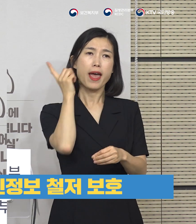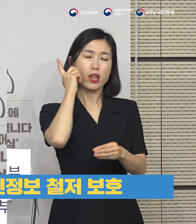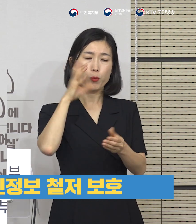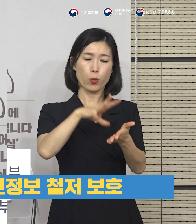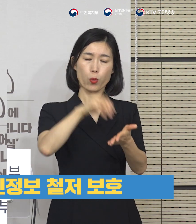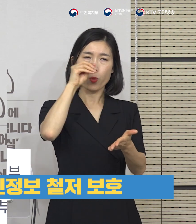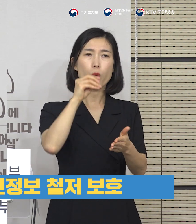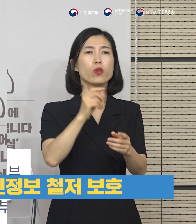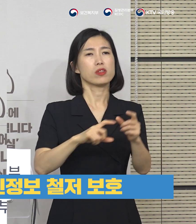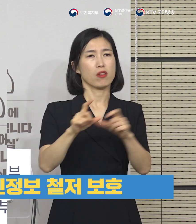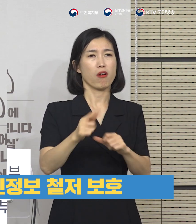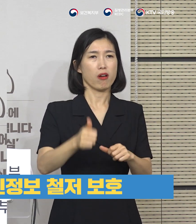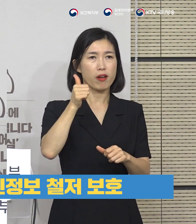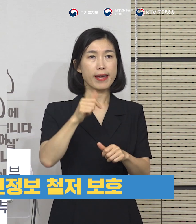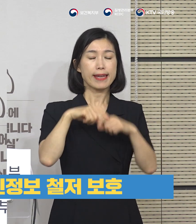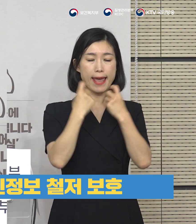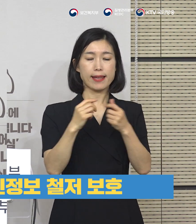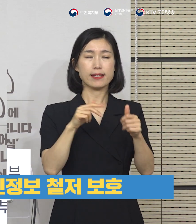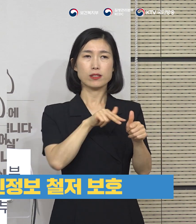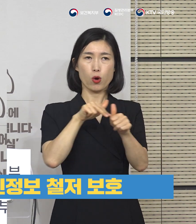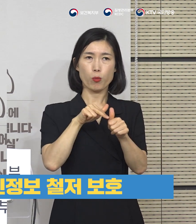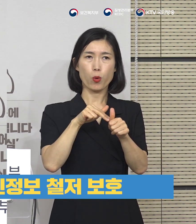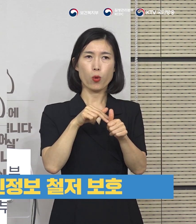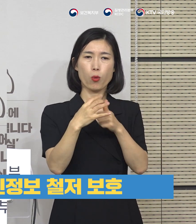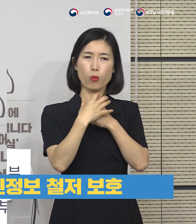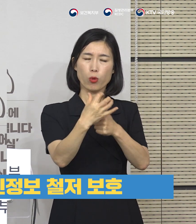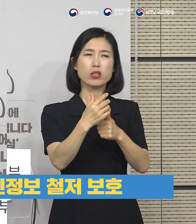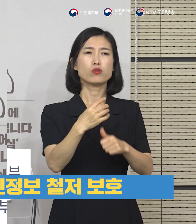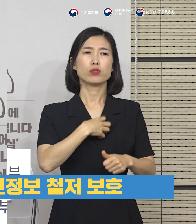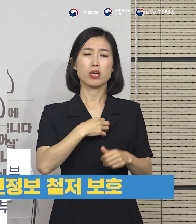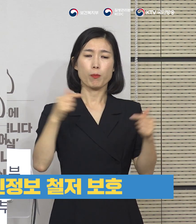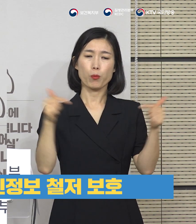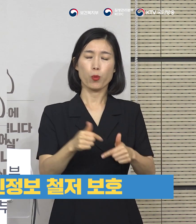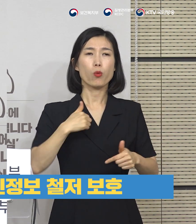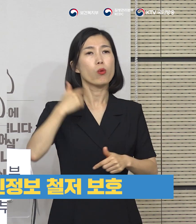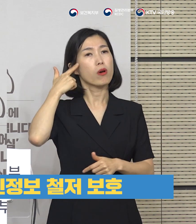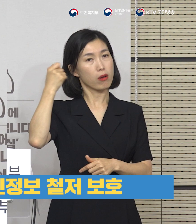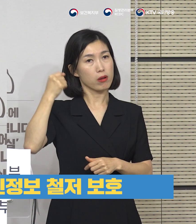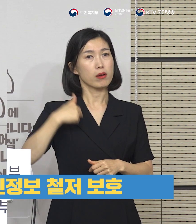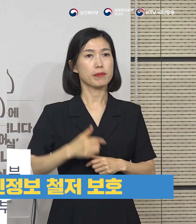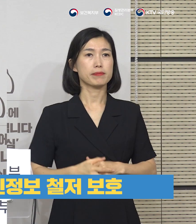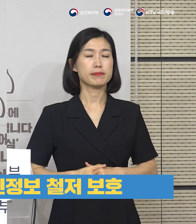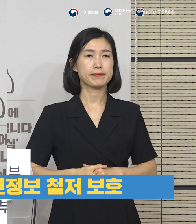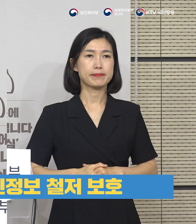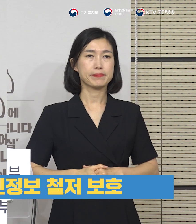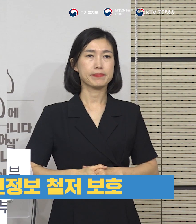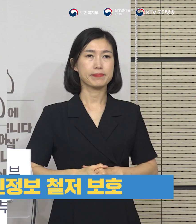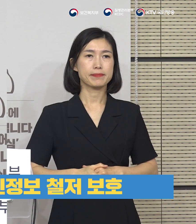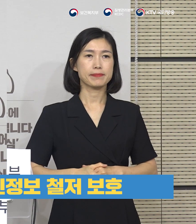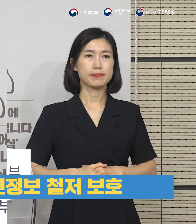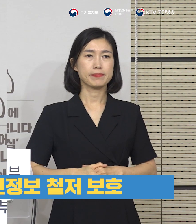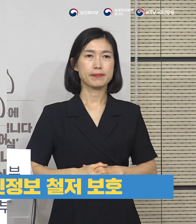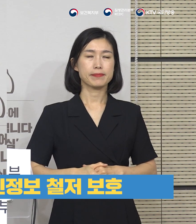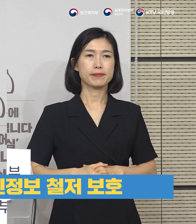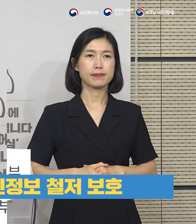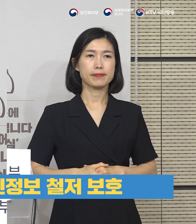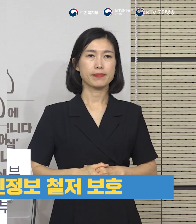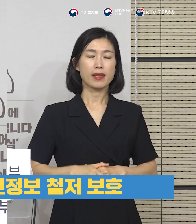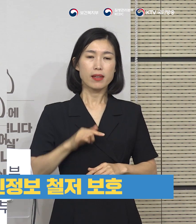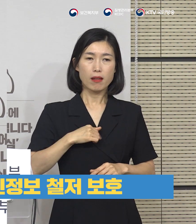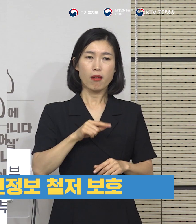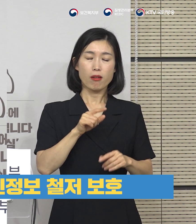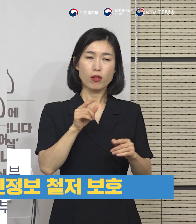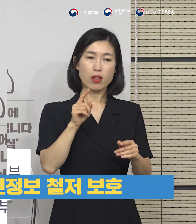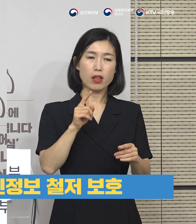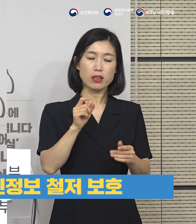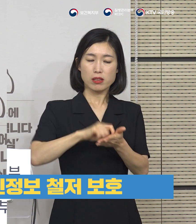활용하는 방식이 개인정보를 보다 철저하게 보호할 가능성을 가지고 있다라고 저희들은 보고 있습니다. 이렇게 말씀드리고